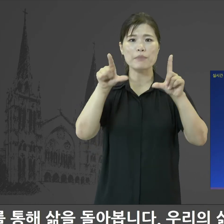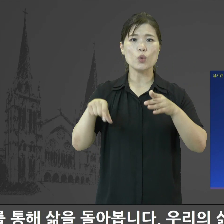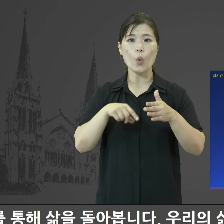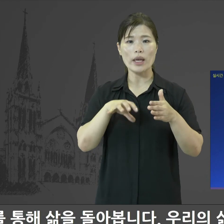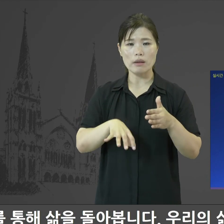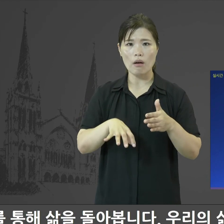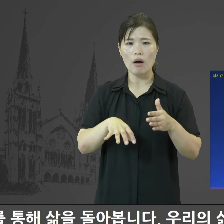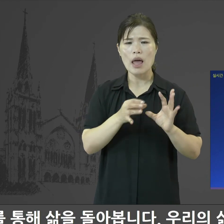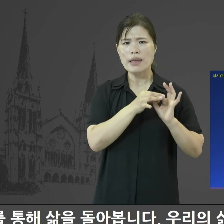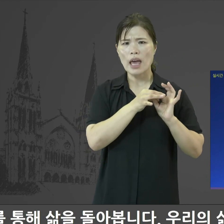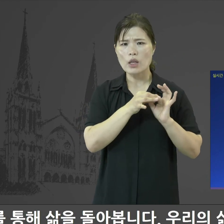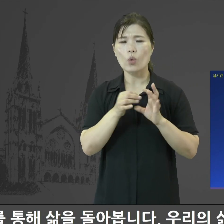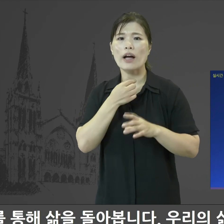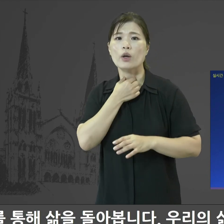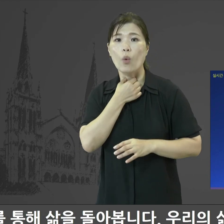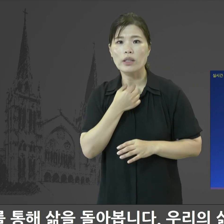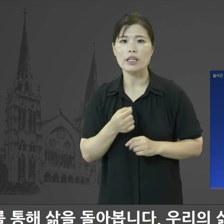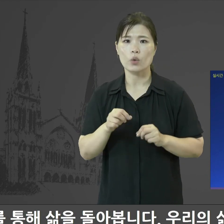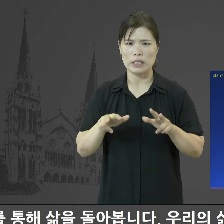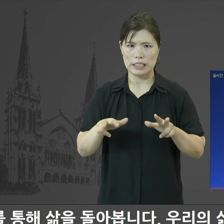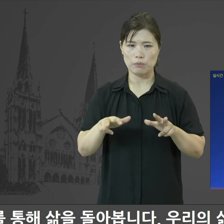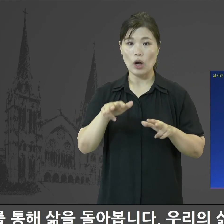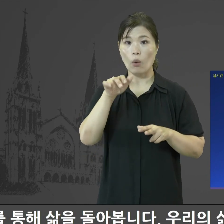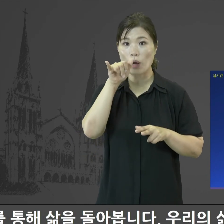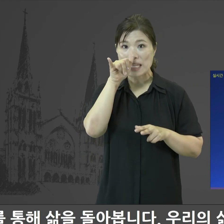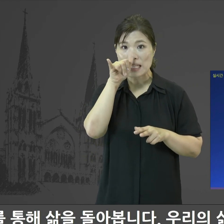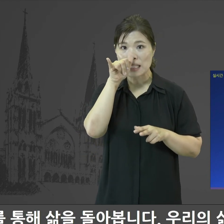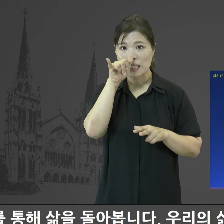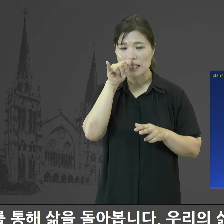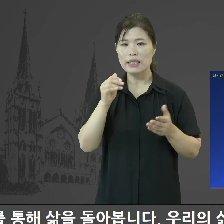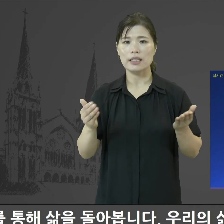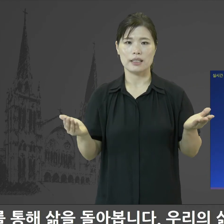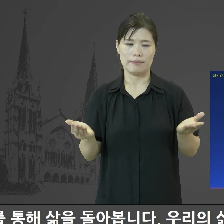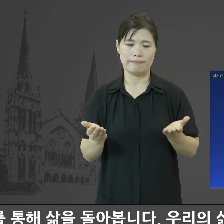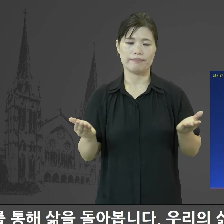계속적으로 하기를 원하시고 또한 지금도 하고 계시는 일입니다.